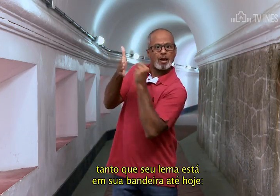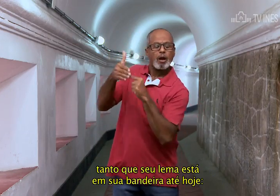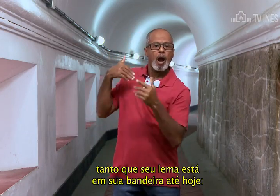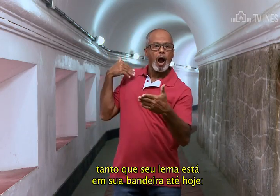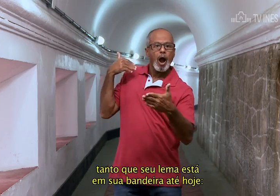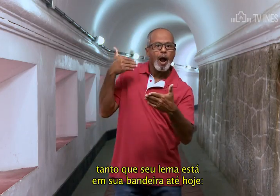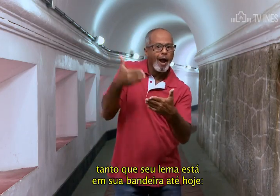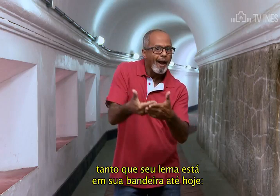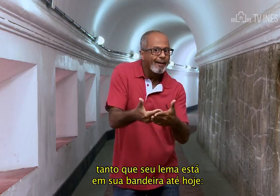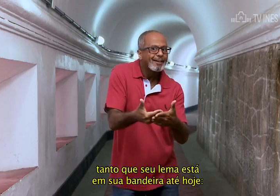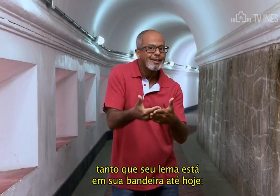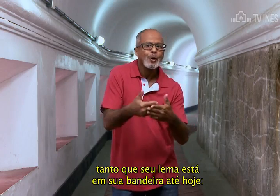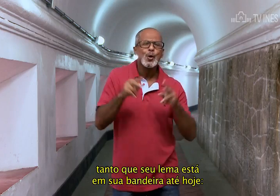bandeira até hoje.